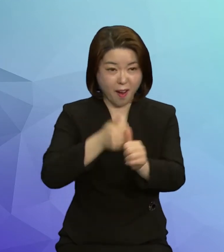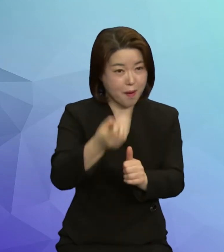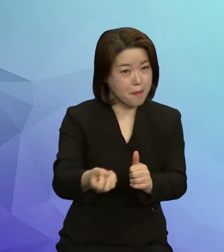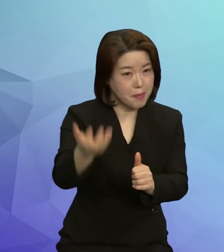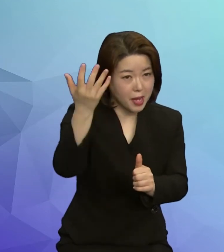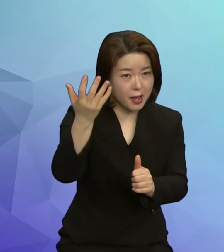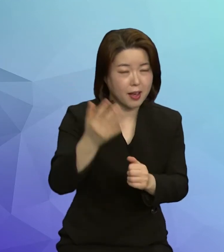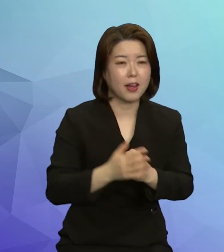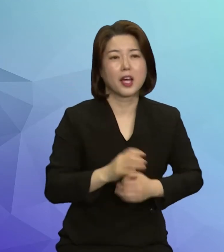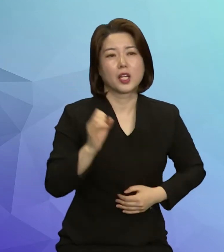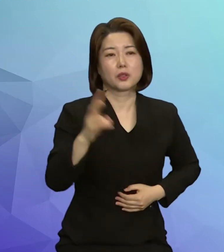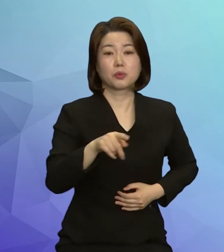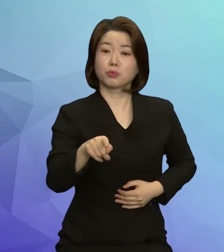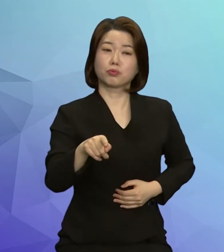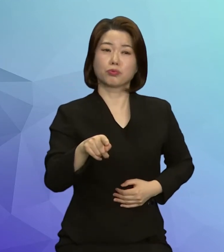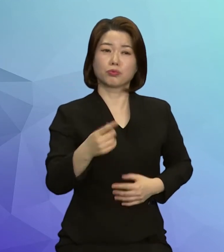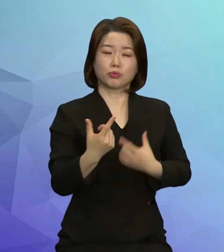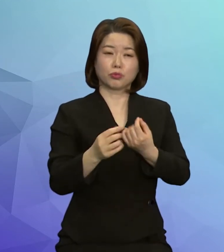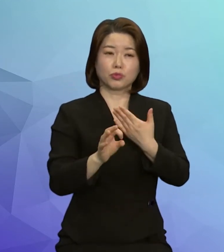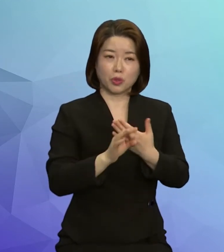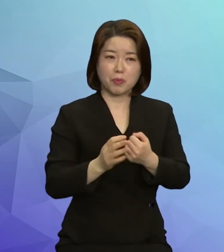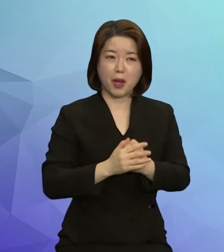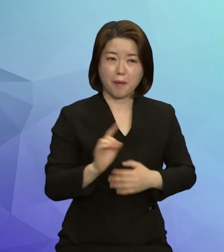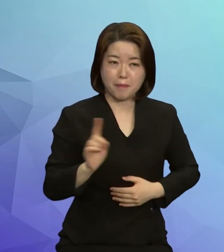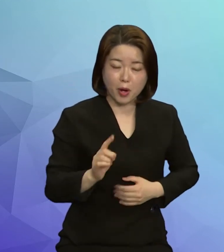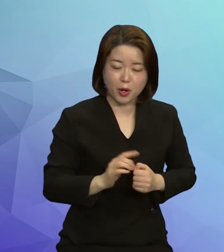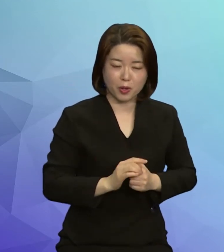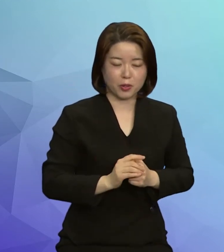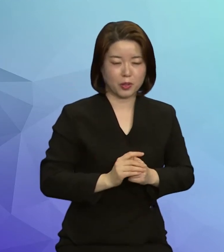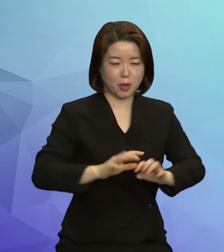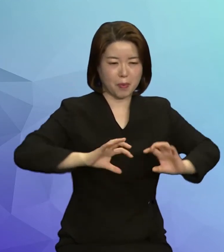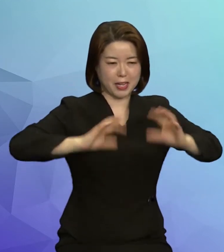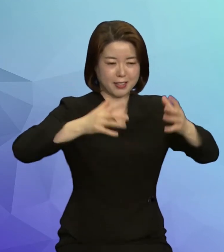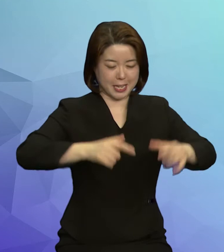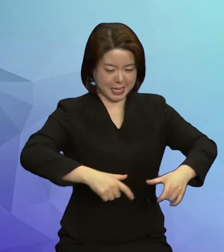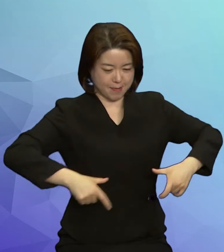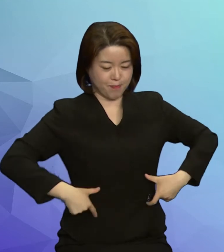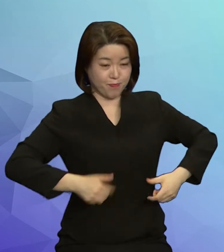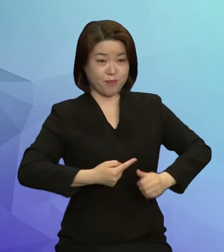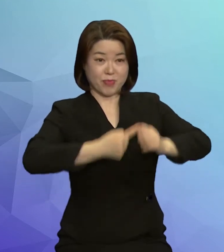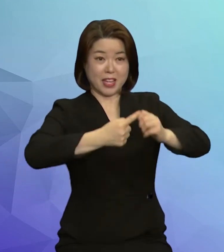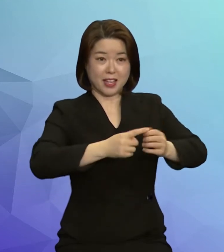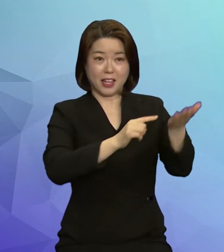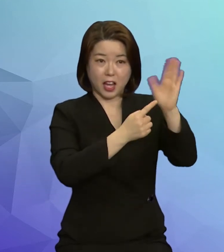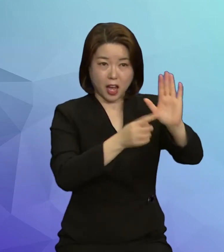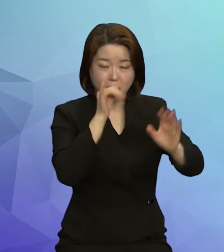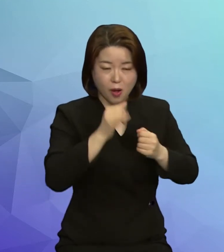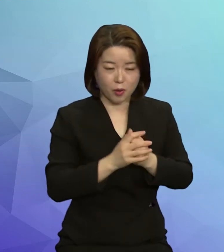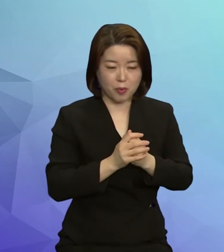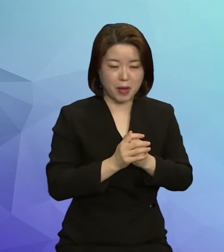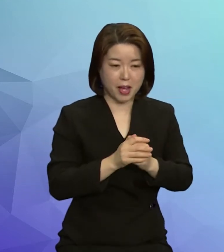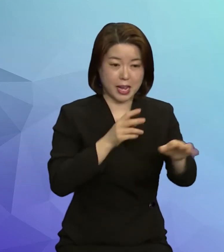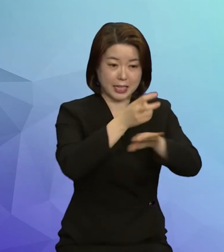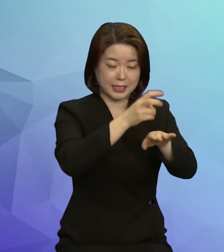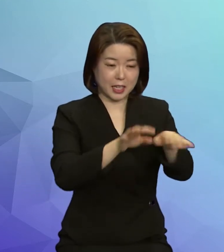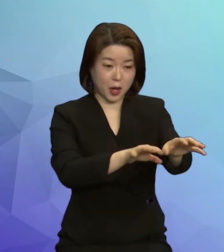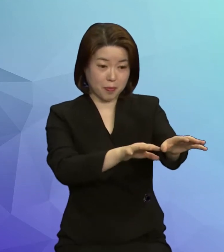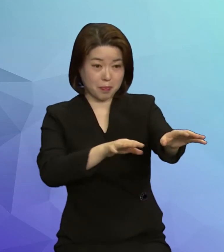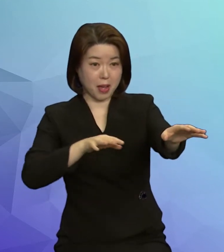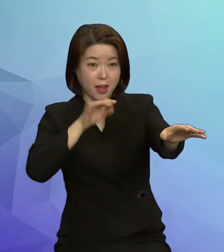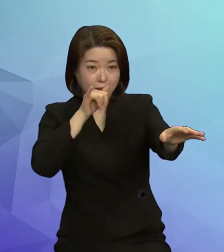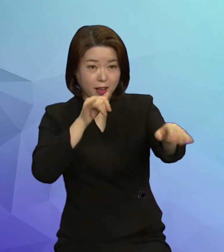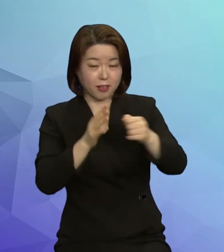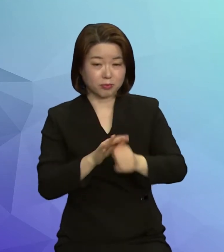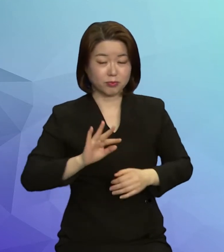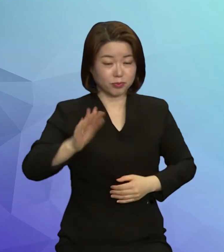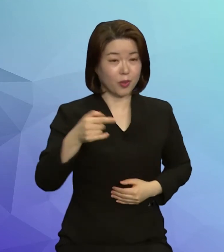월드컵에서 우승을 했거나 그러면, 또는 무슨 세계 챔피언이 나왔거나 그러면 카퍼레이드를